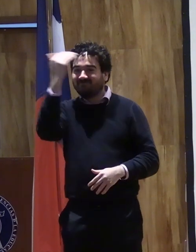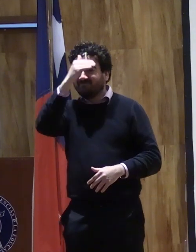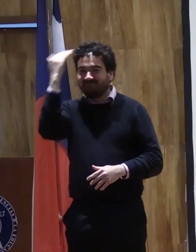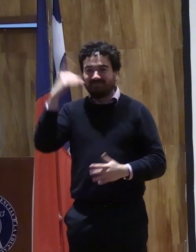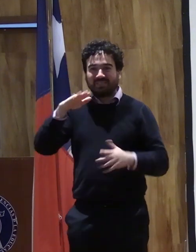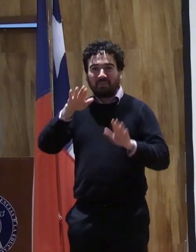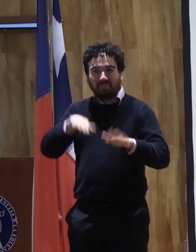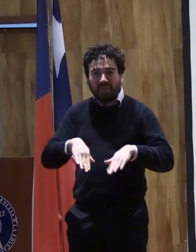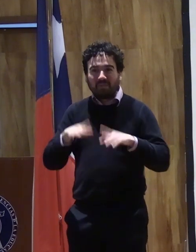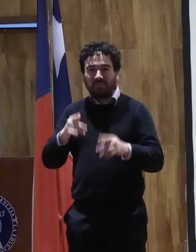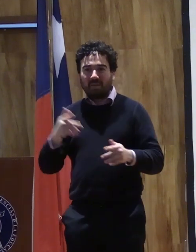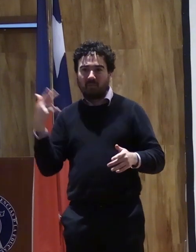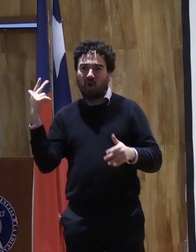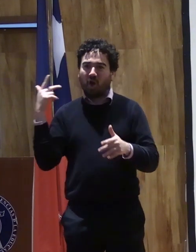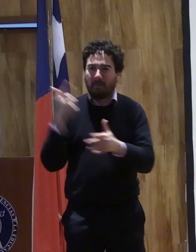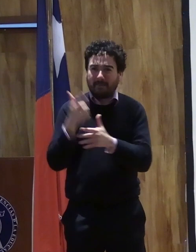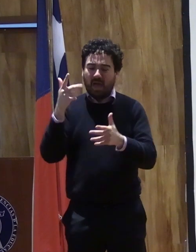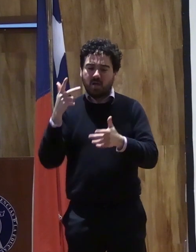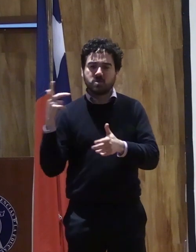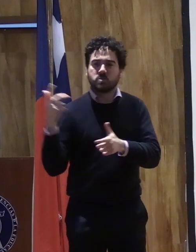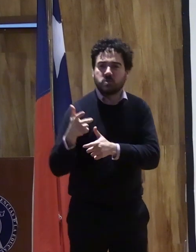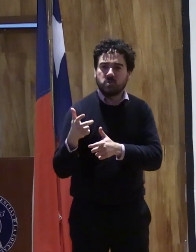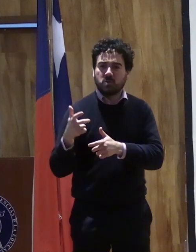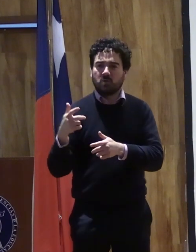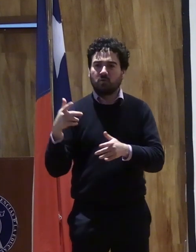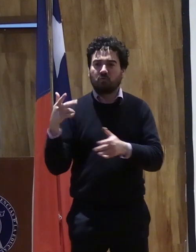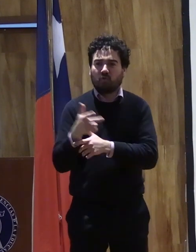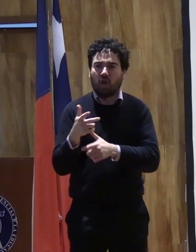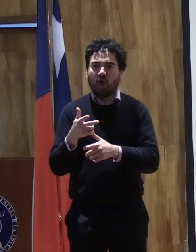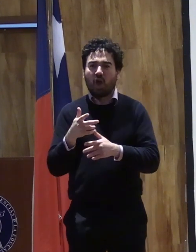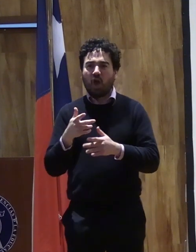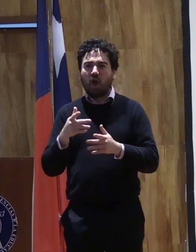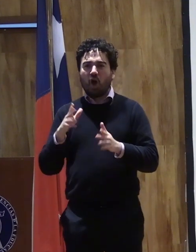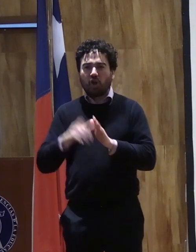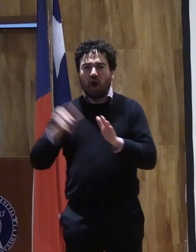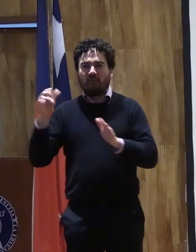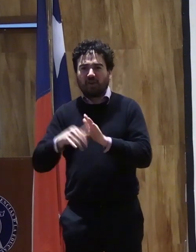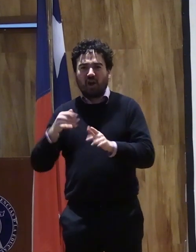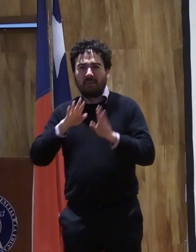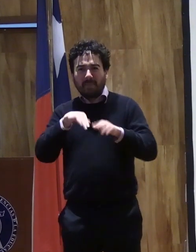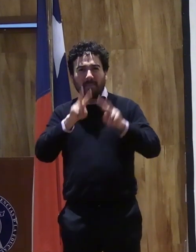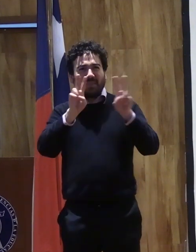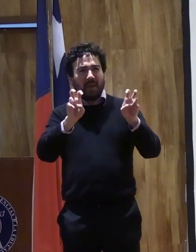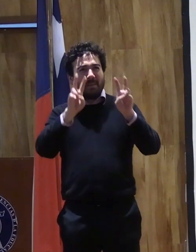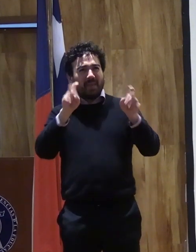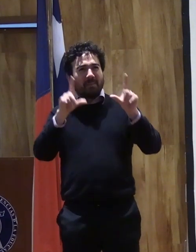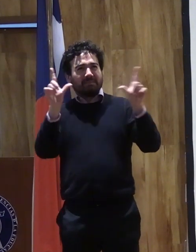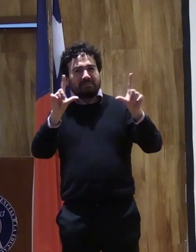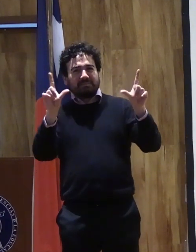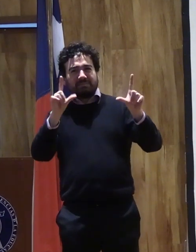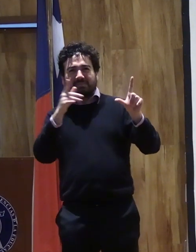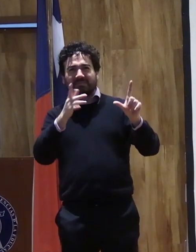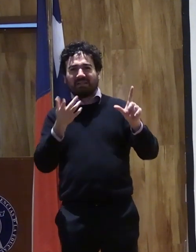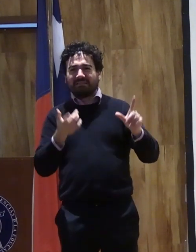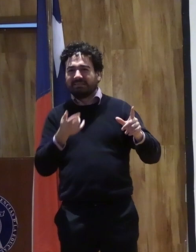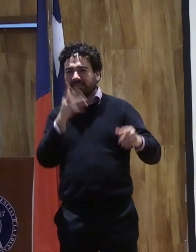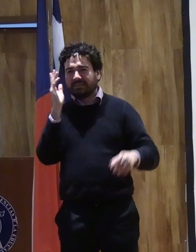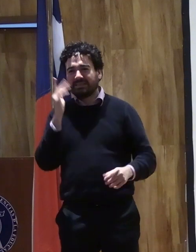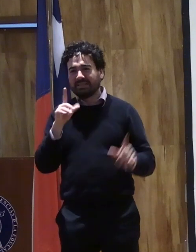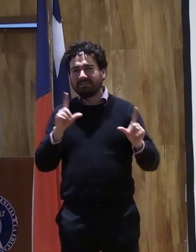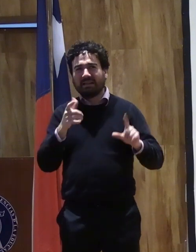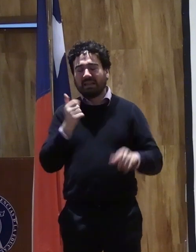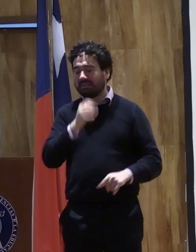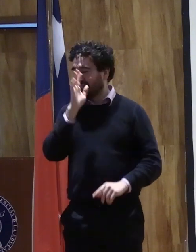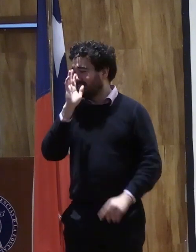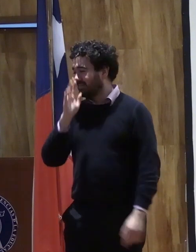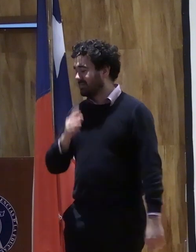portonazo, bueno, hay vida más allá de los portonazos, creo yo, pero la tele no. Así que ya la tele no la miro. Pero en